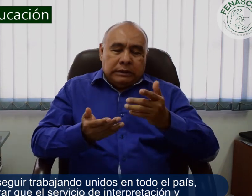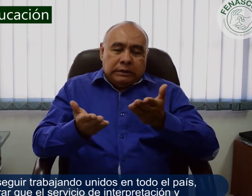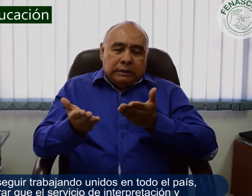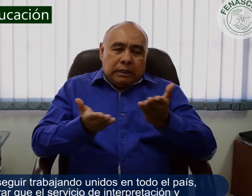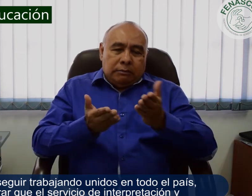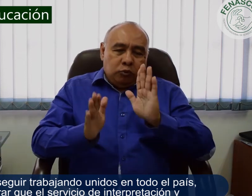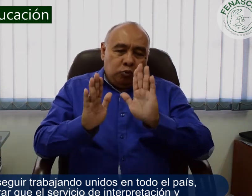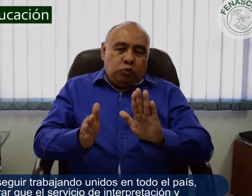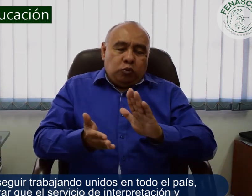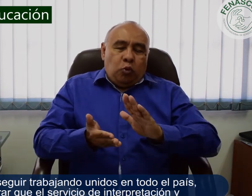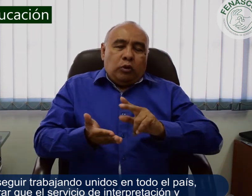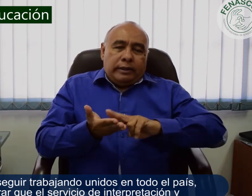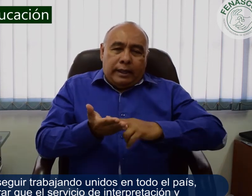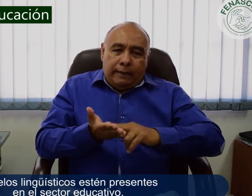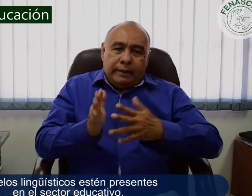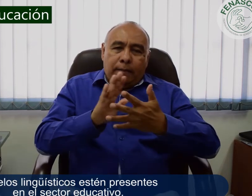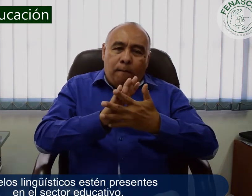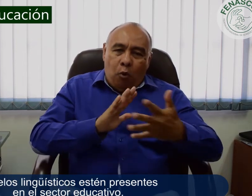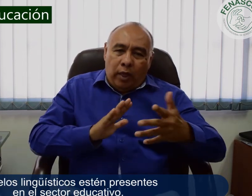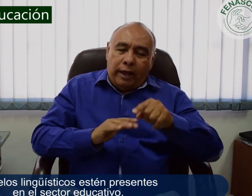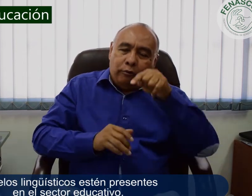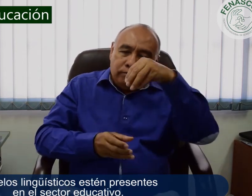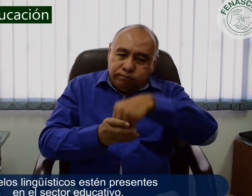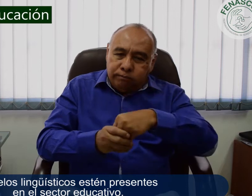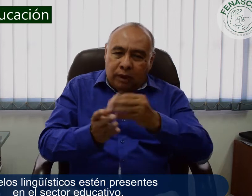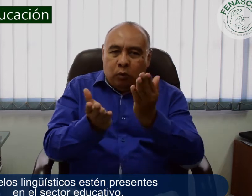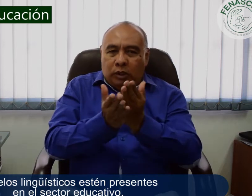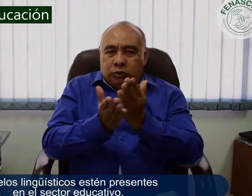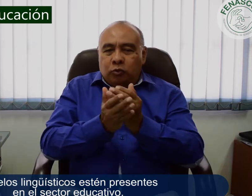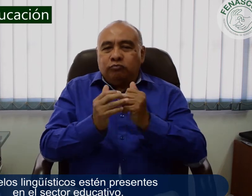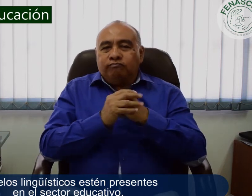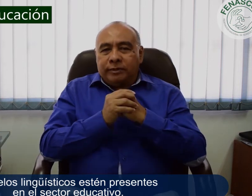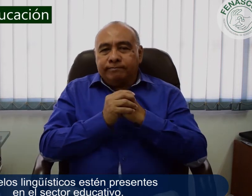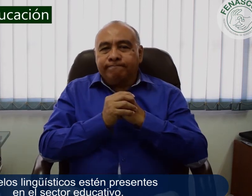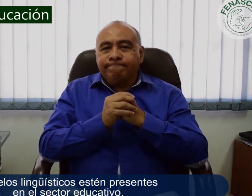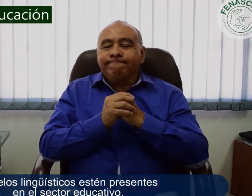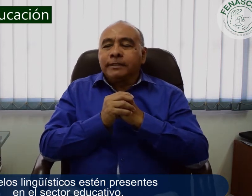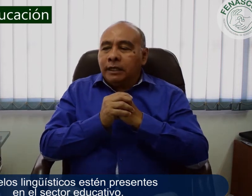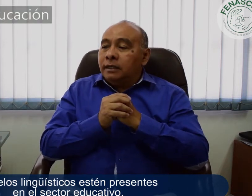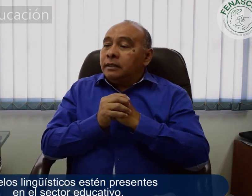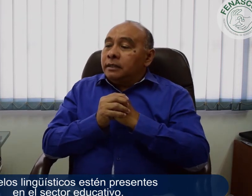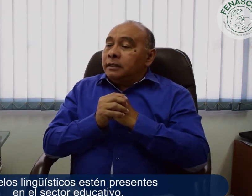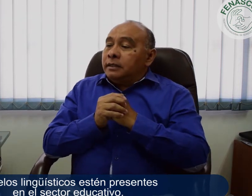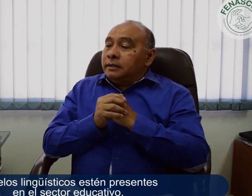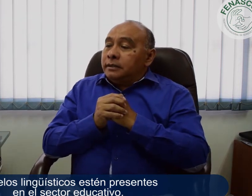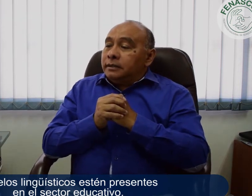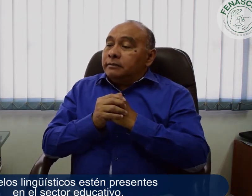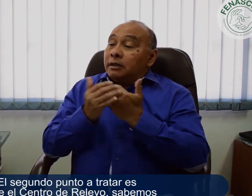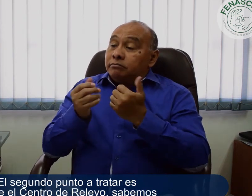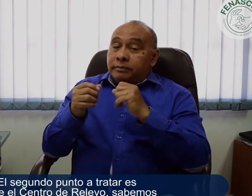interpretación y modelos lingüísticos estén presentes en el sector educativo. El